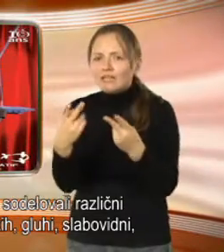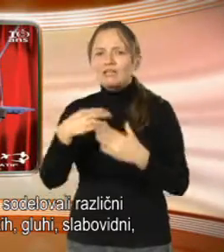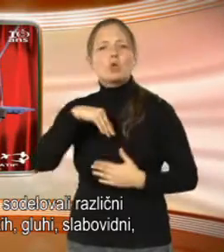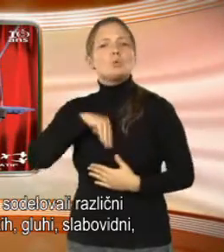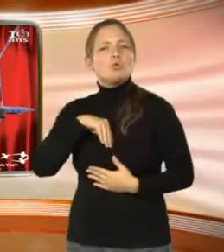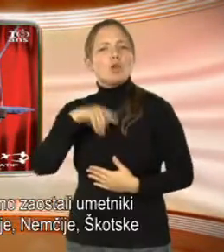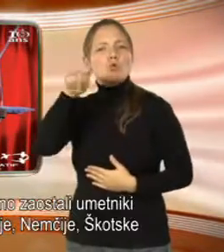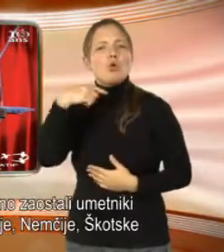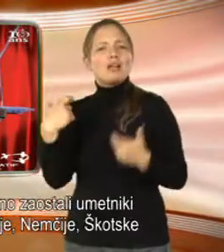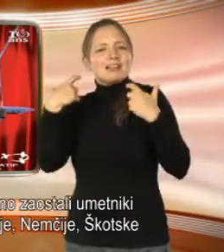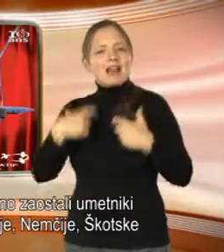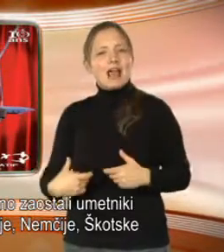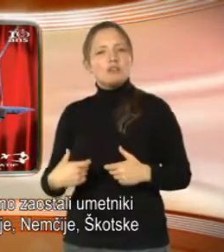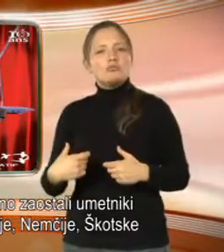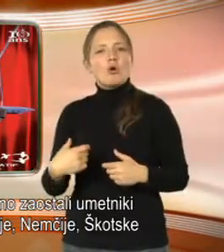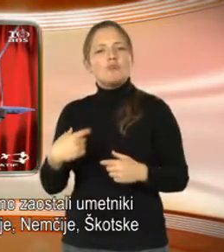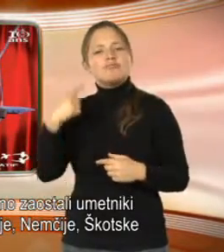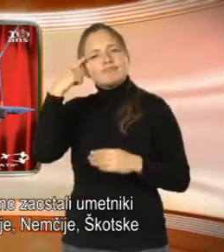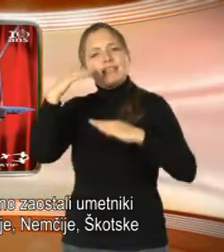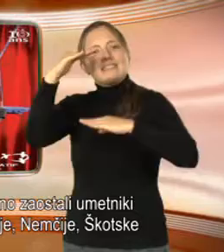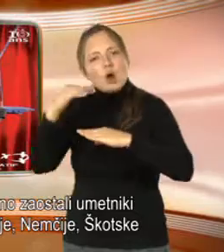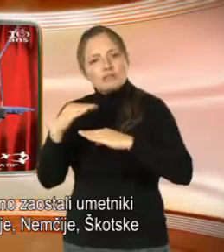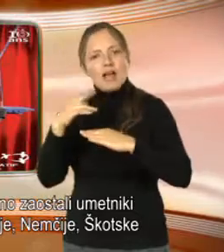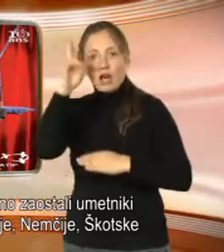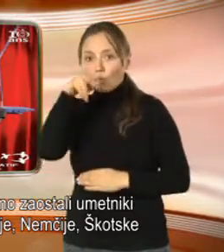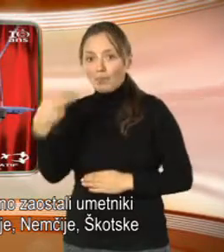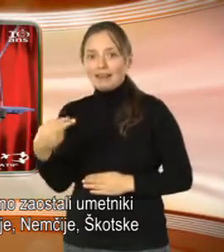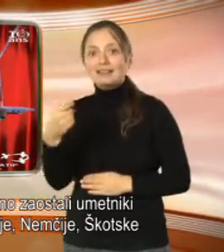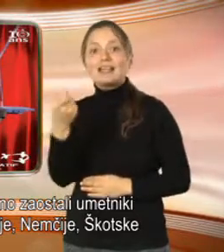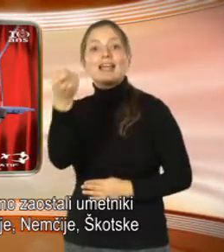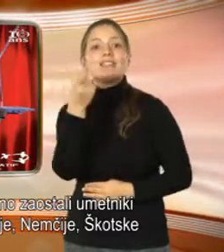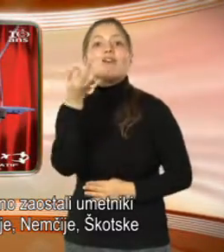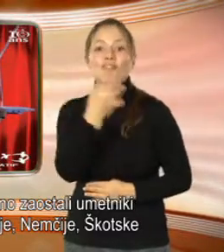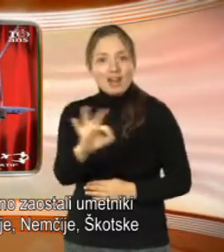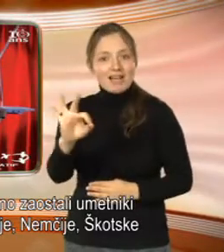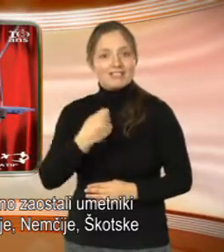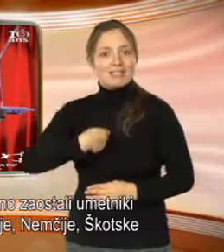zaostali umetniki iz Francije, Španije, Nemčije, Škotske in Belgije.